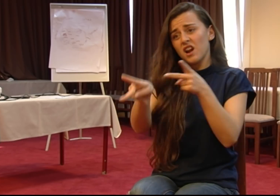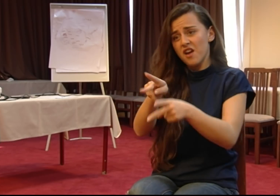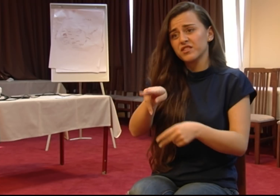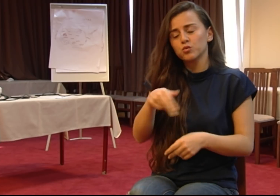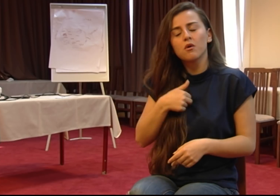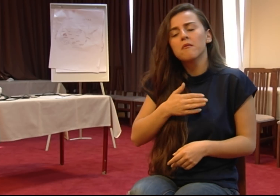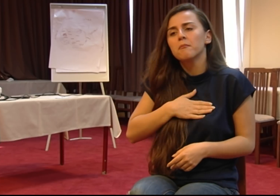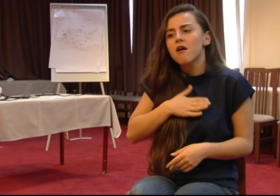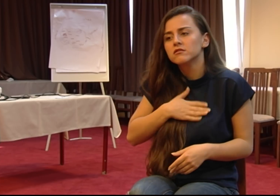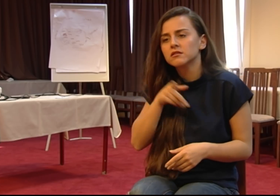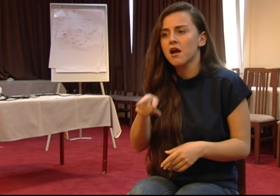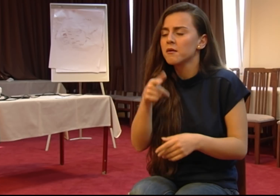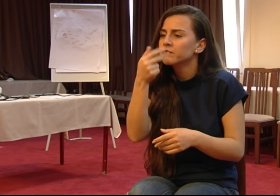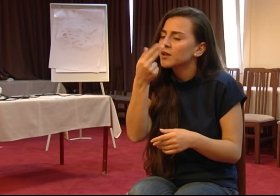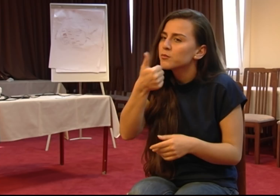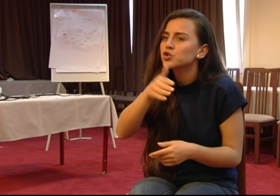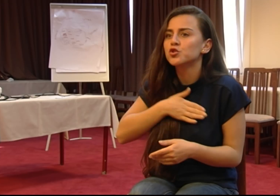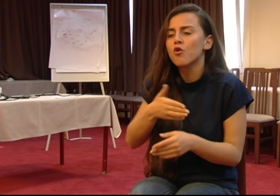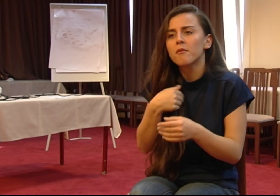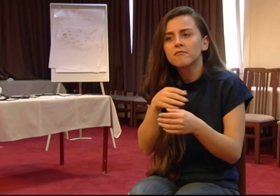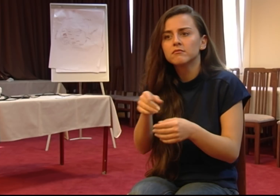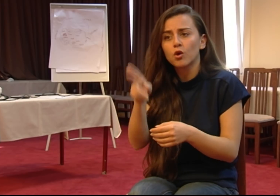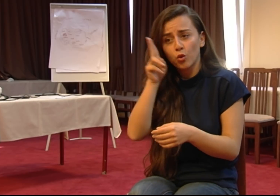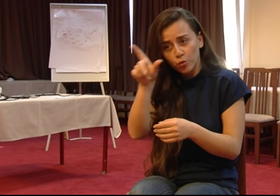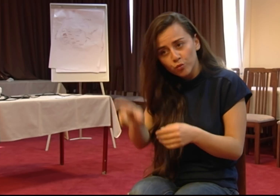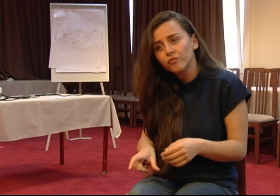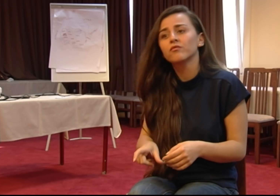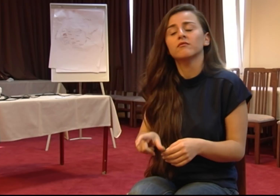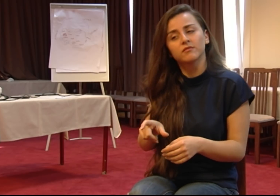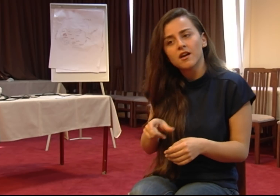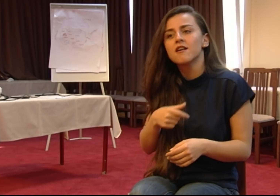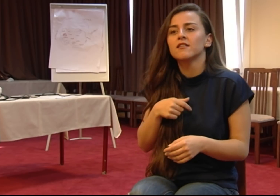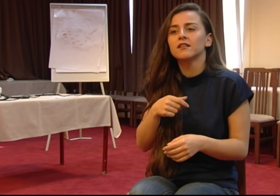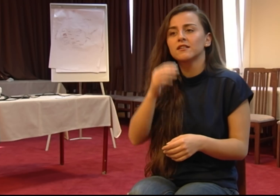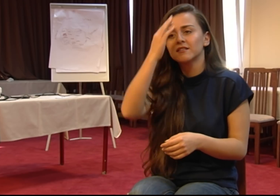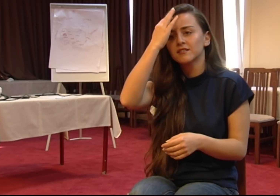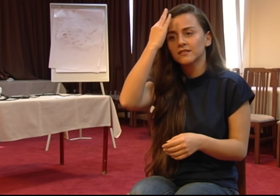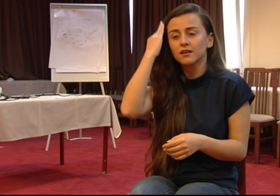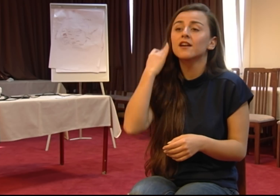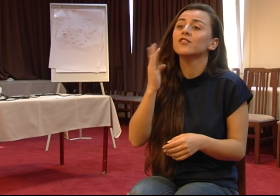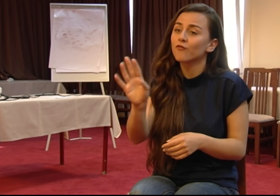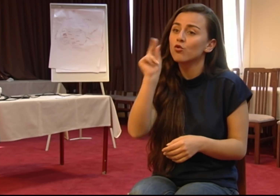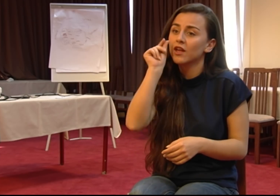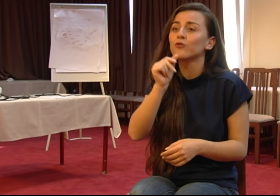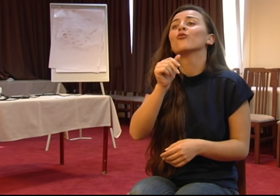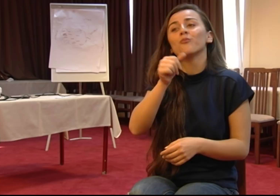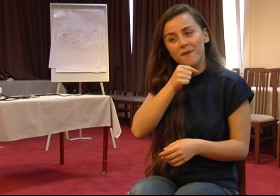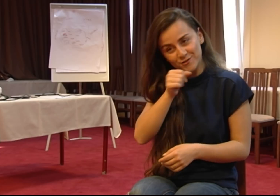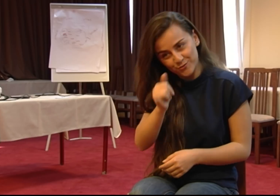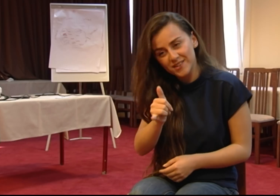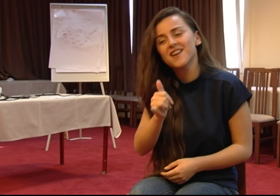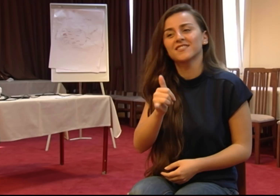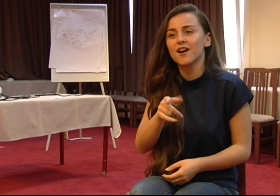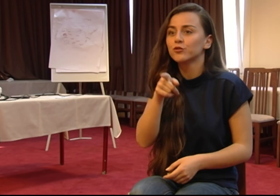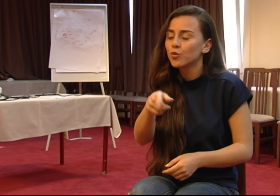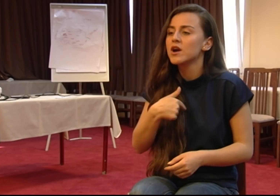Христос. Знам дека многу од децата ја навредуваа зашто им пречеше. Другарка ми беше глува, но незиниот татко беше проповедник